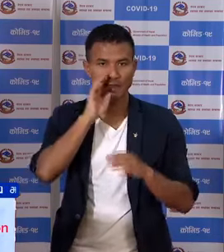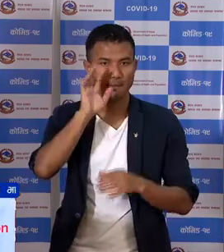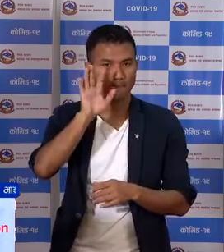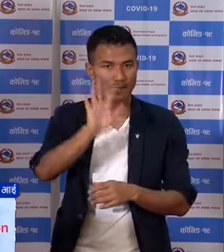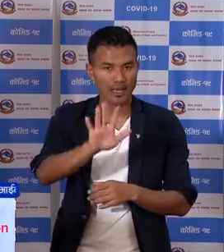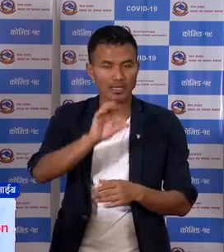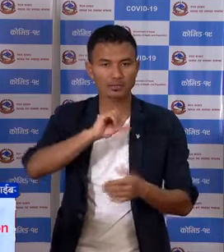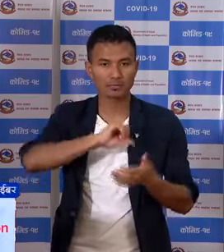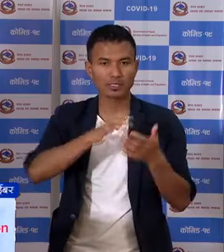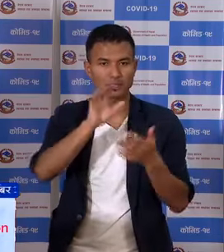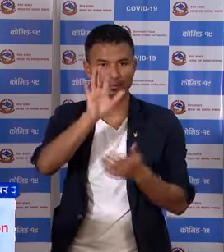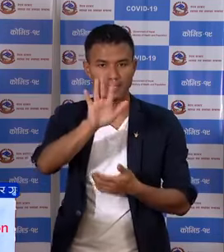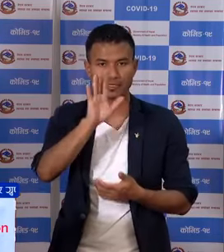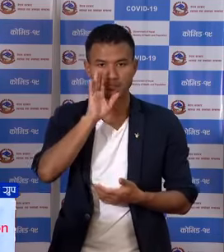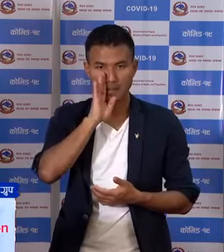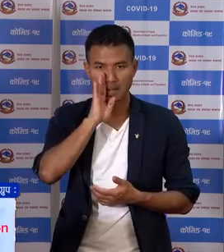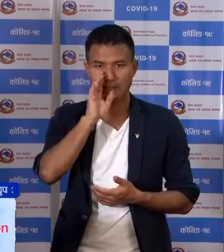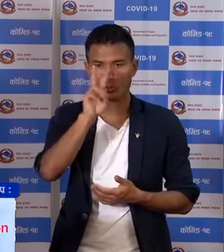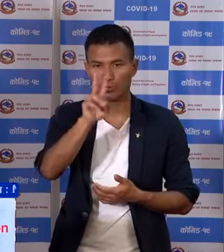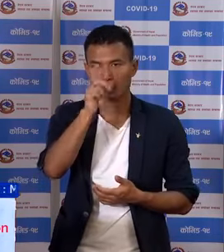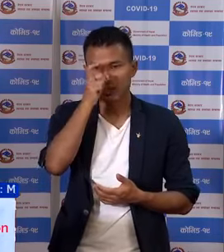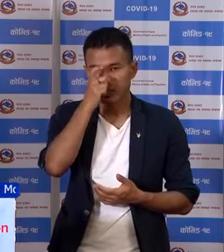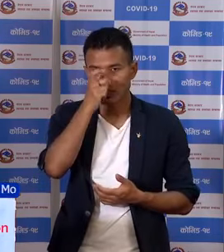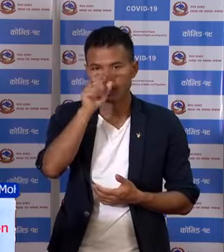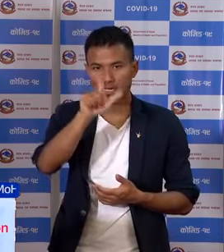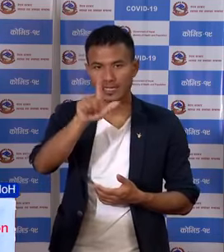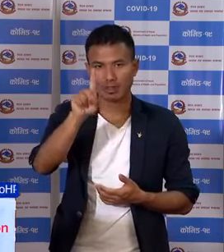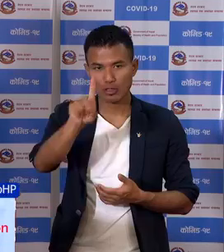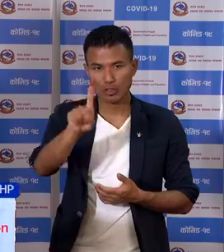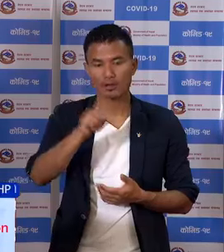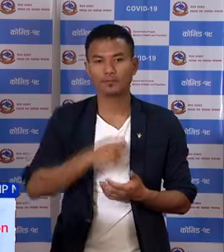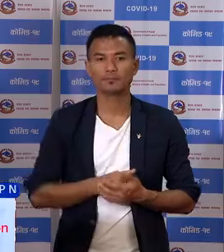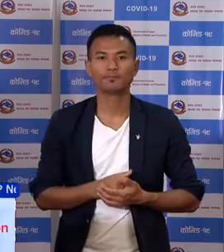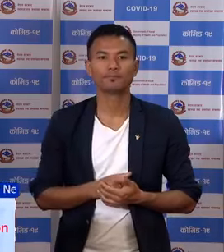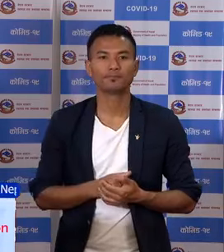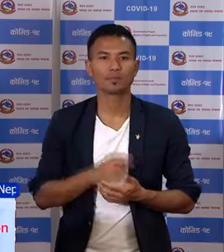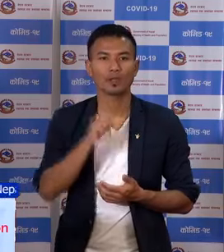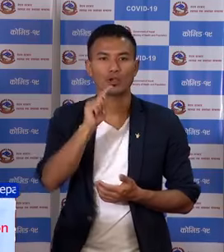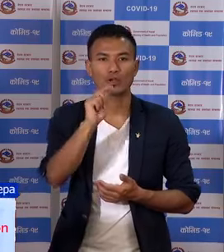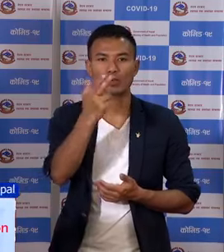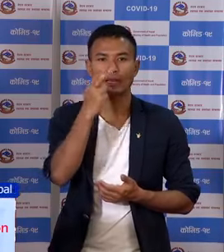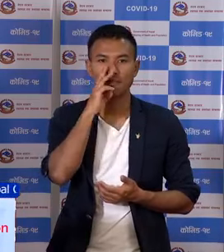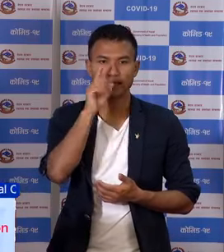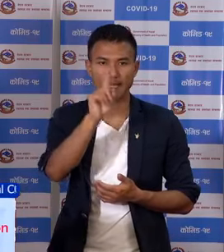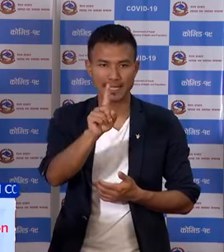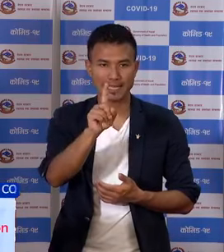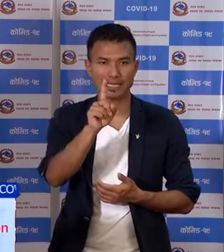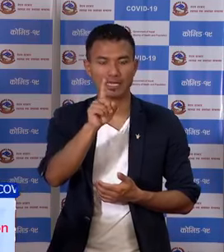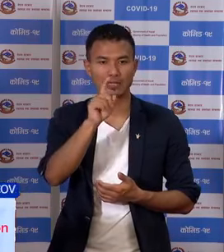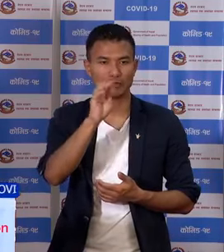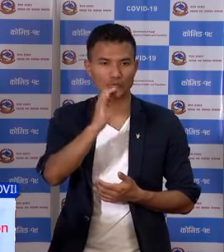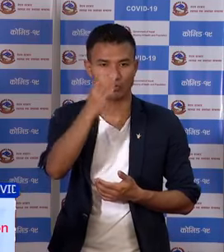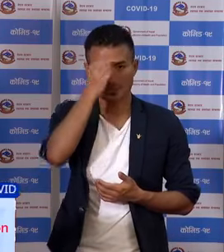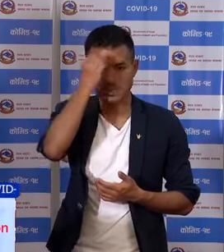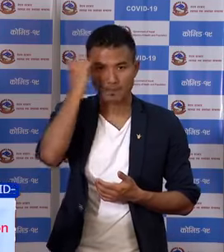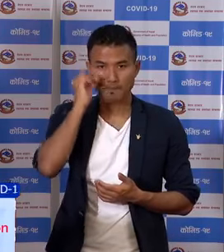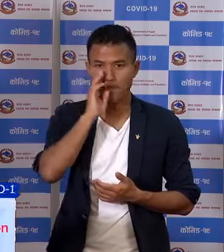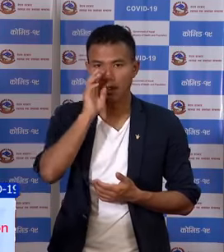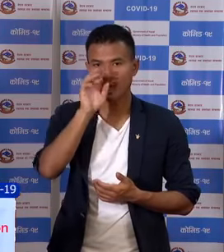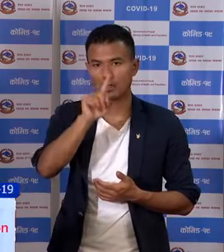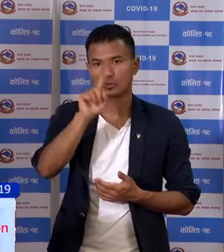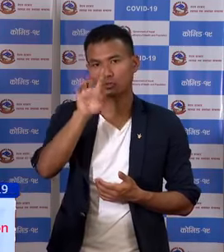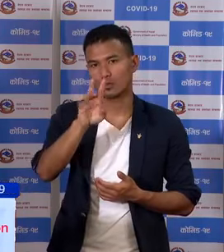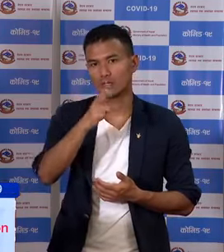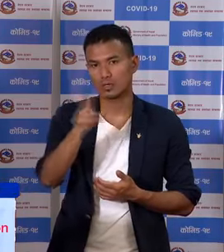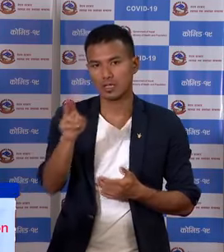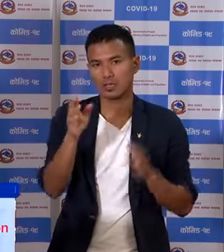नमर 5 मां 281, करणाली प्रदेश मां 1 जाना, सुदुर पाशिं प्रदेश मां